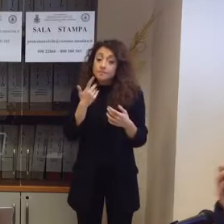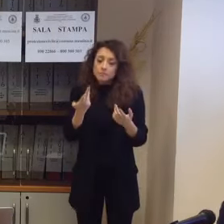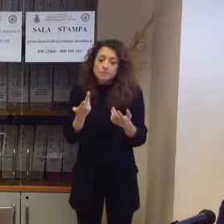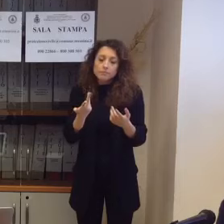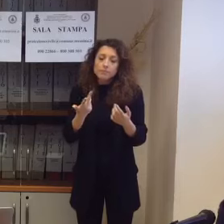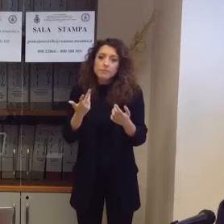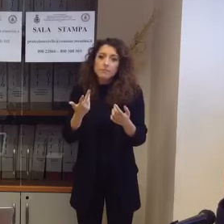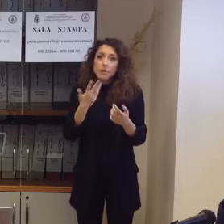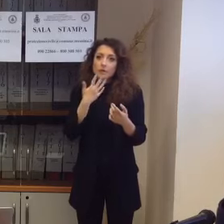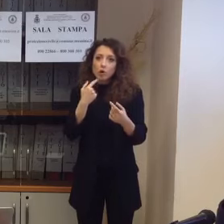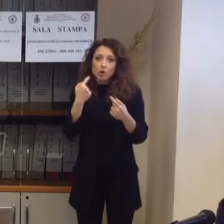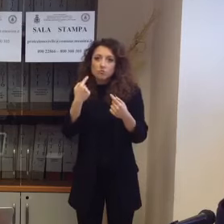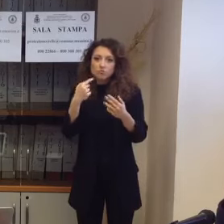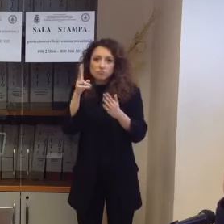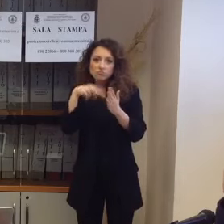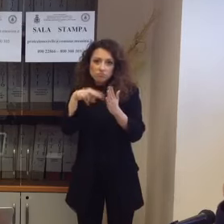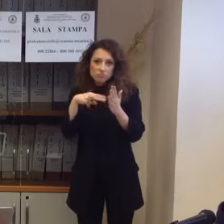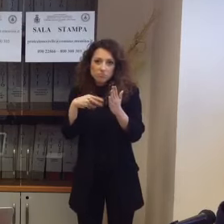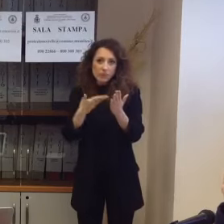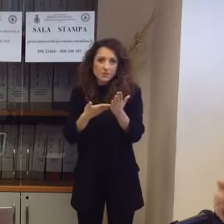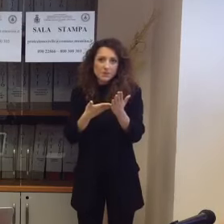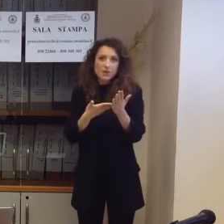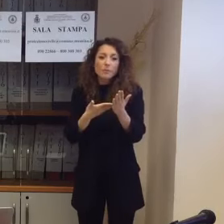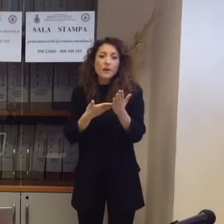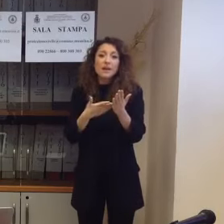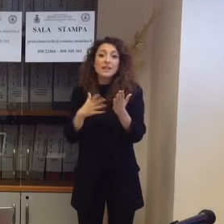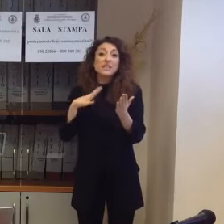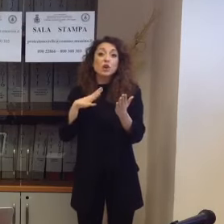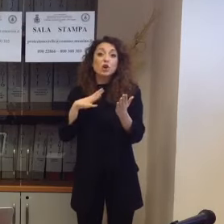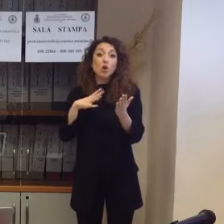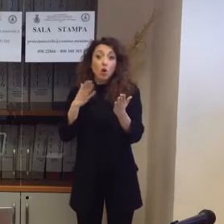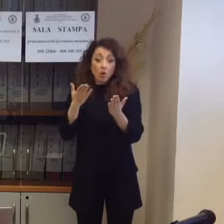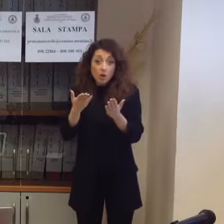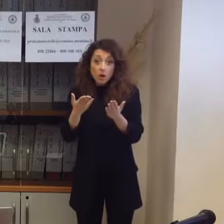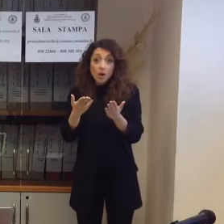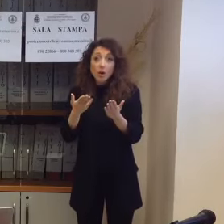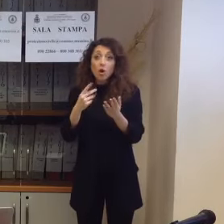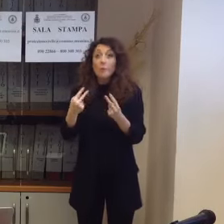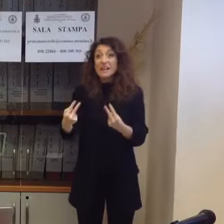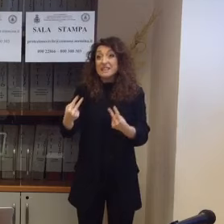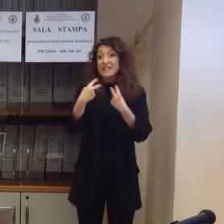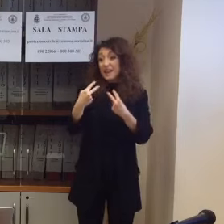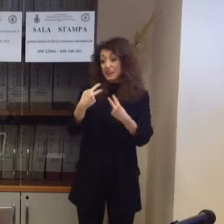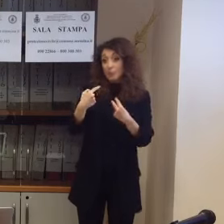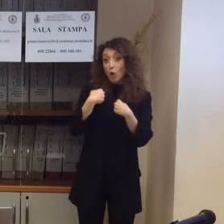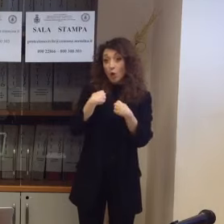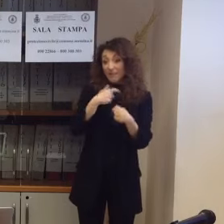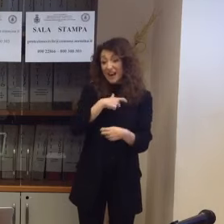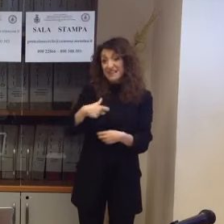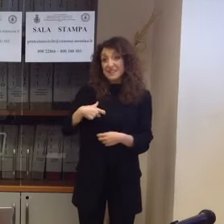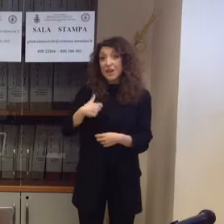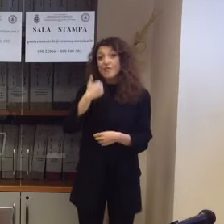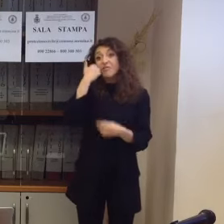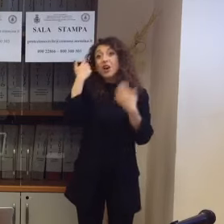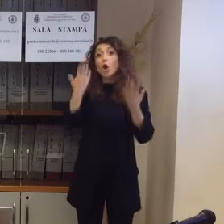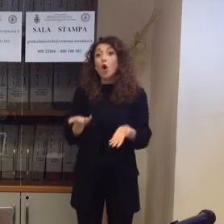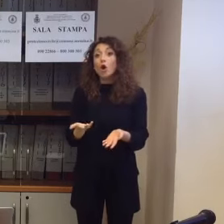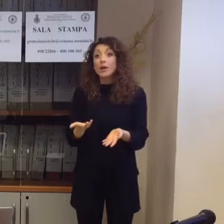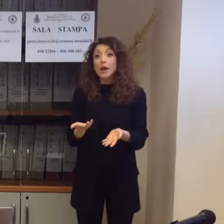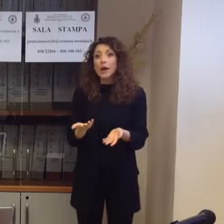Pinco Pallino come il soggetto che sfida e dice al sindaco di vergognarsi, perché oggi il sindaco gli ha impedito